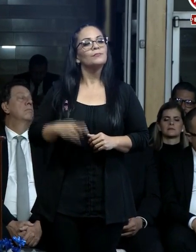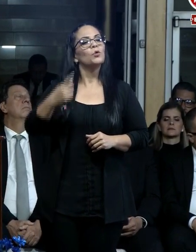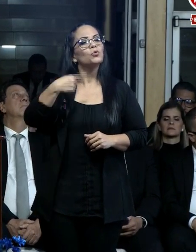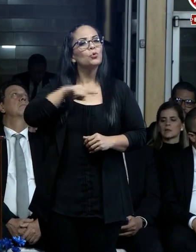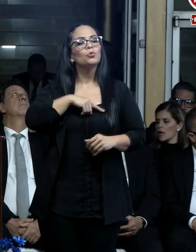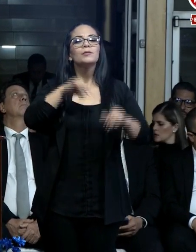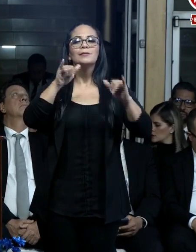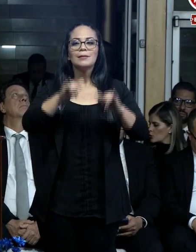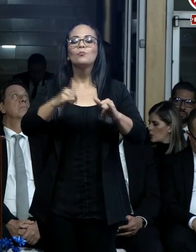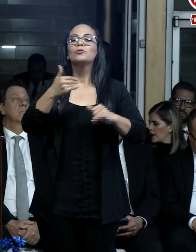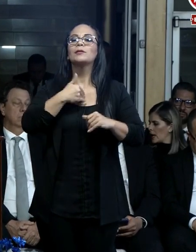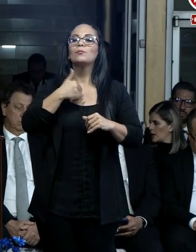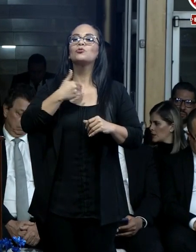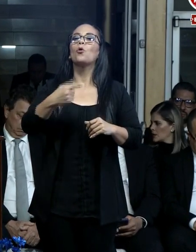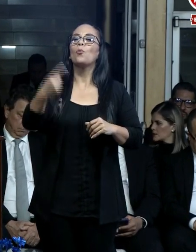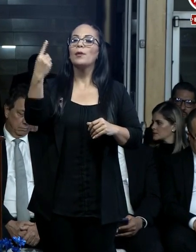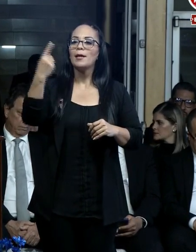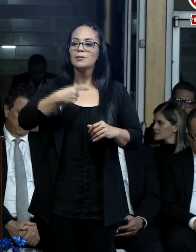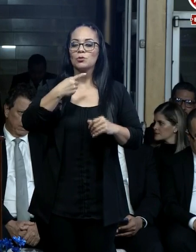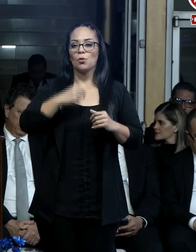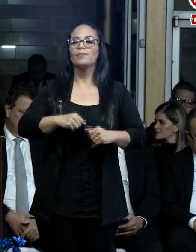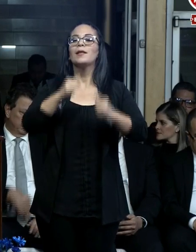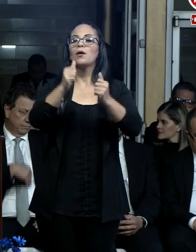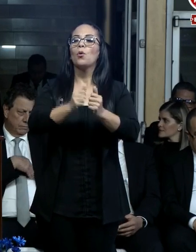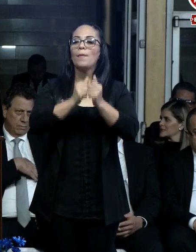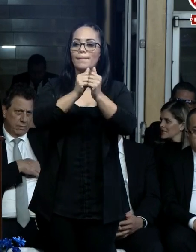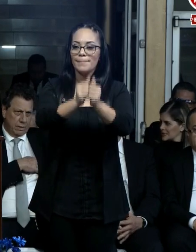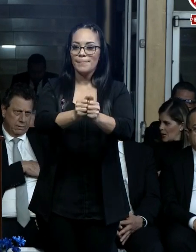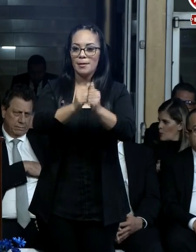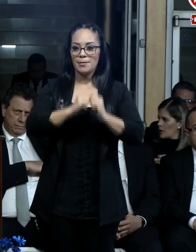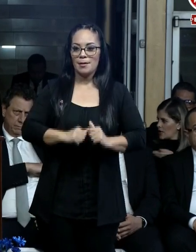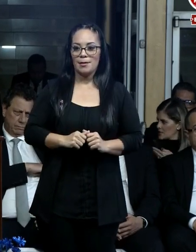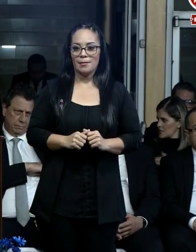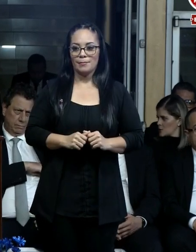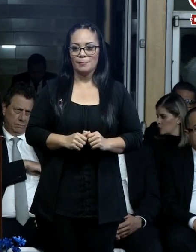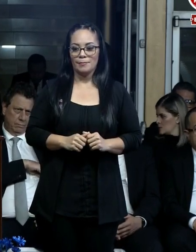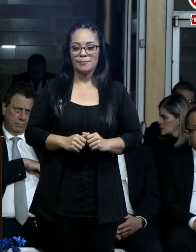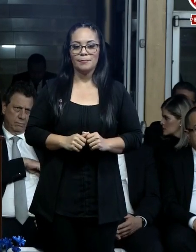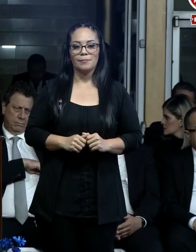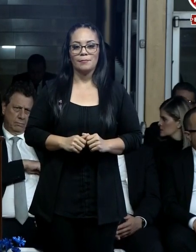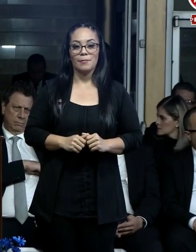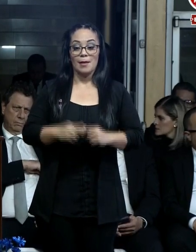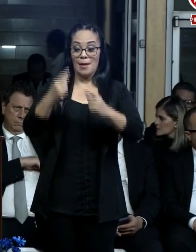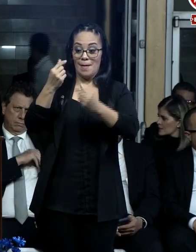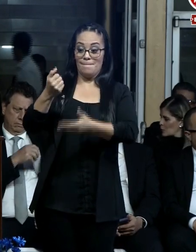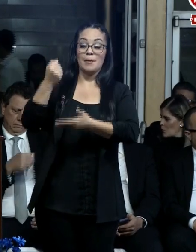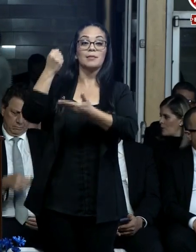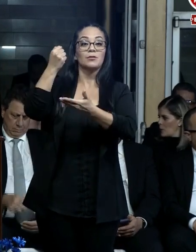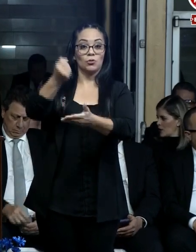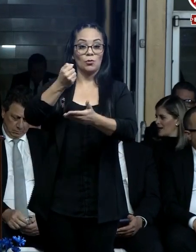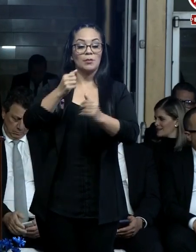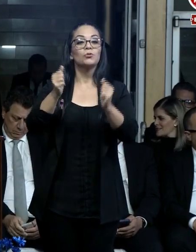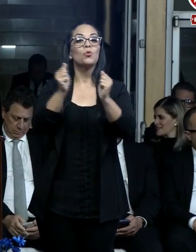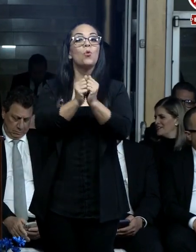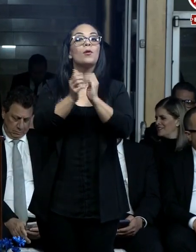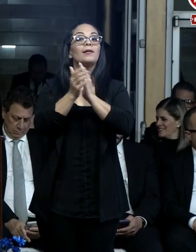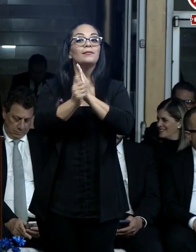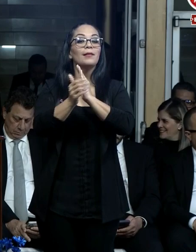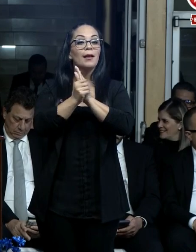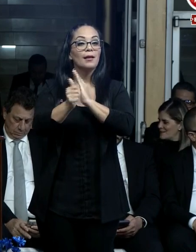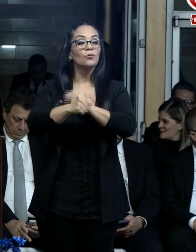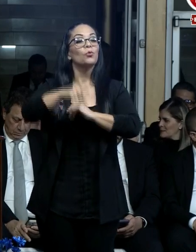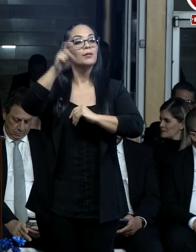Tenemos la obligación de acompañar esas inversiones con el talento que